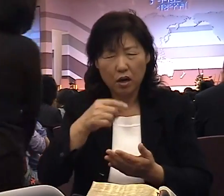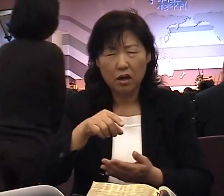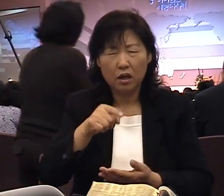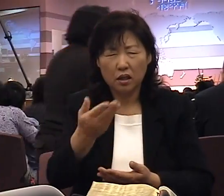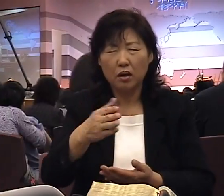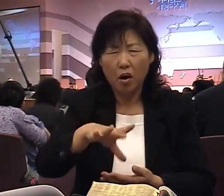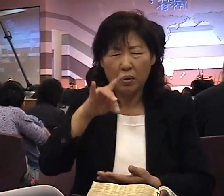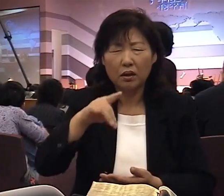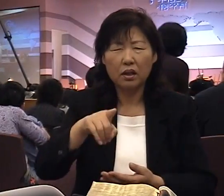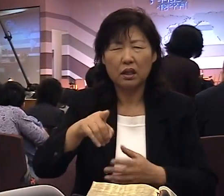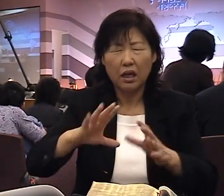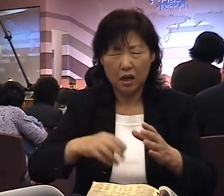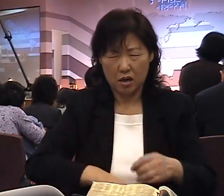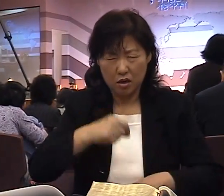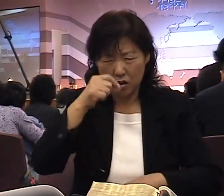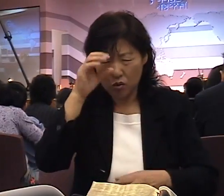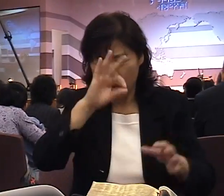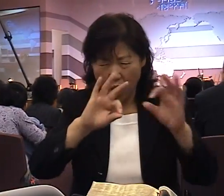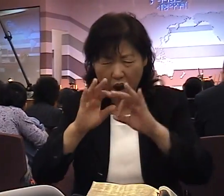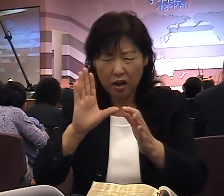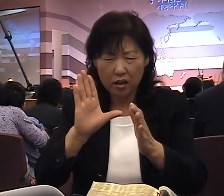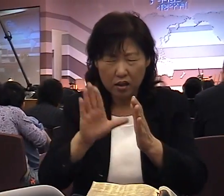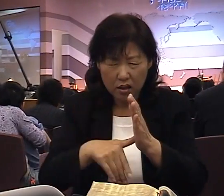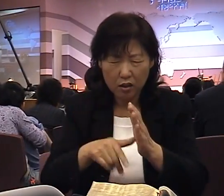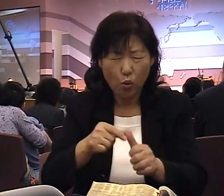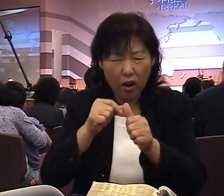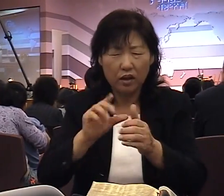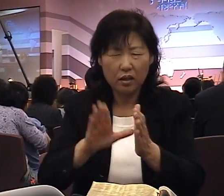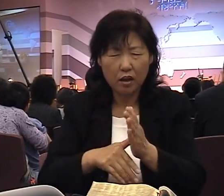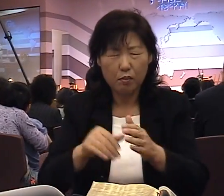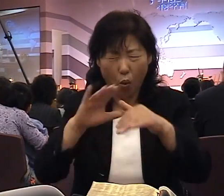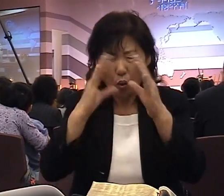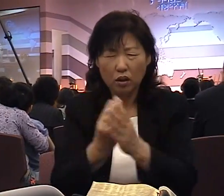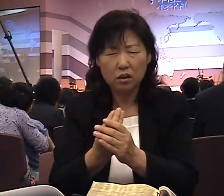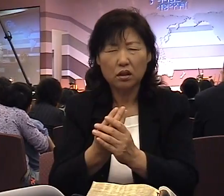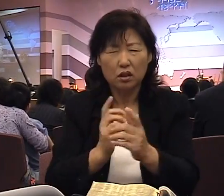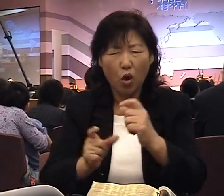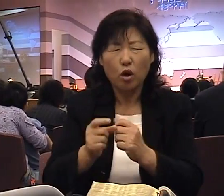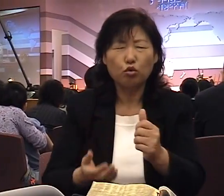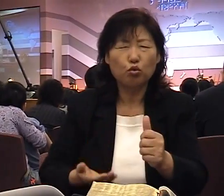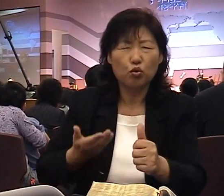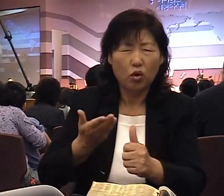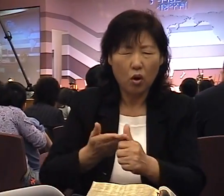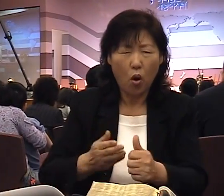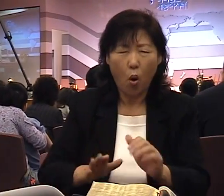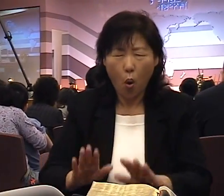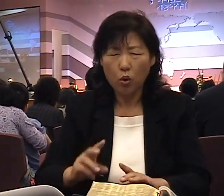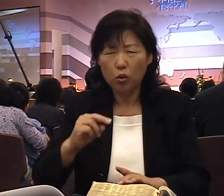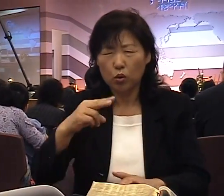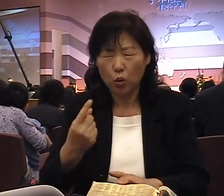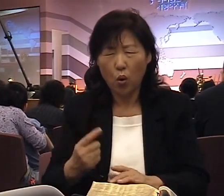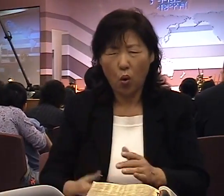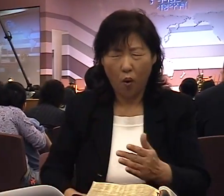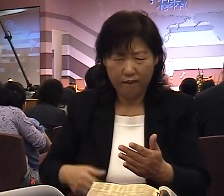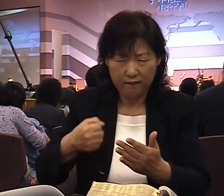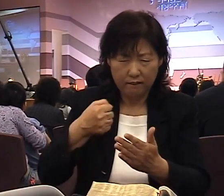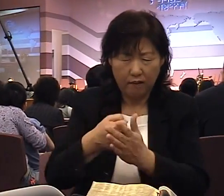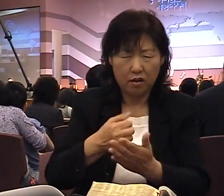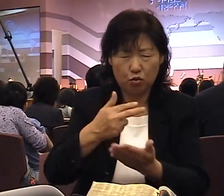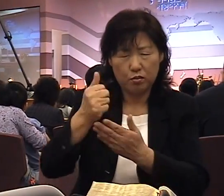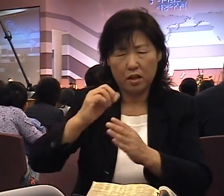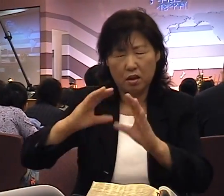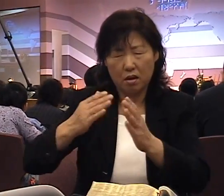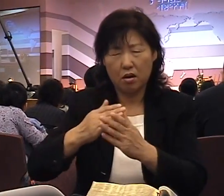나라와 의를 구할 때 이 모든 것을 주시겠다고 하신 하나님, 그 약속 붙잡고 내가 오늘도 과감하게 주님의 나라를 향해 우리